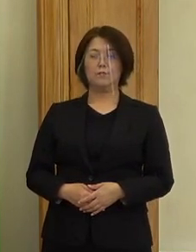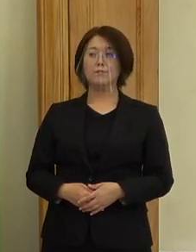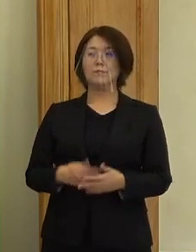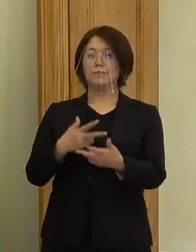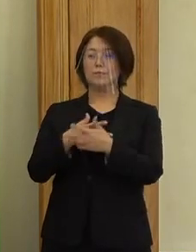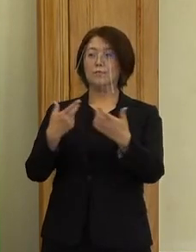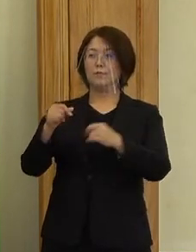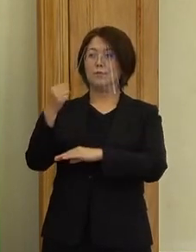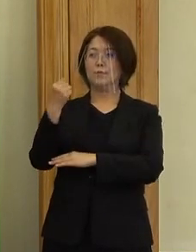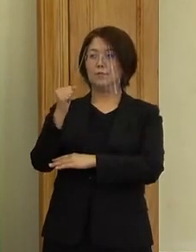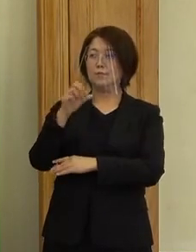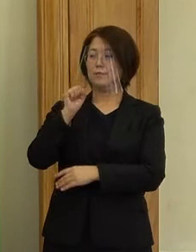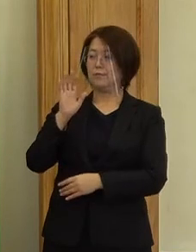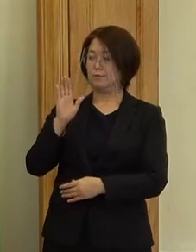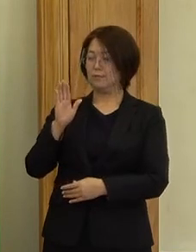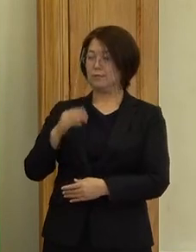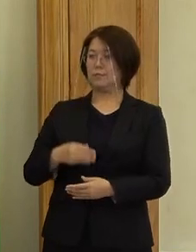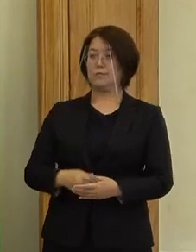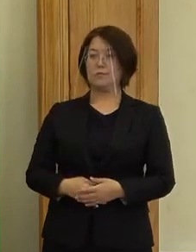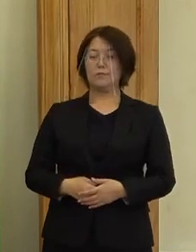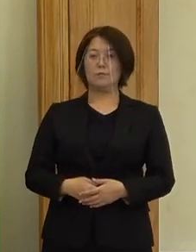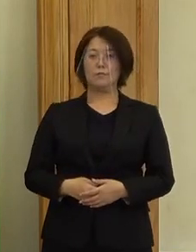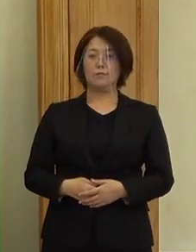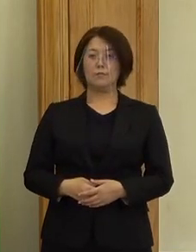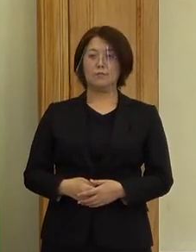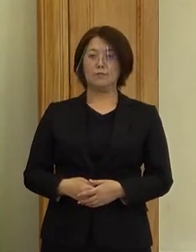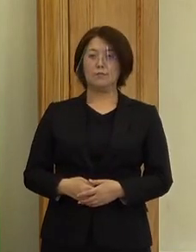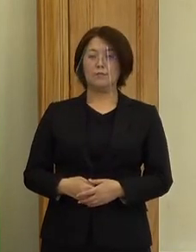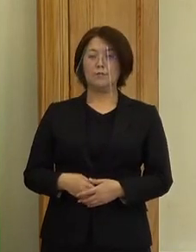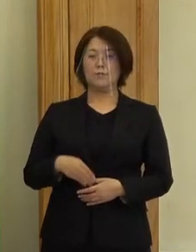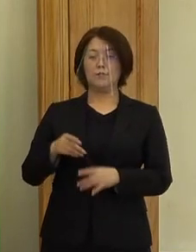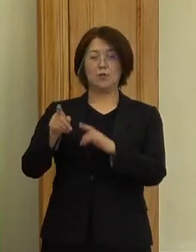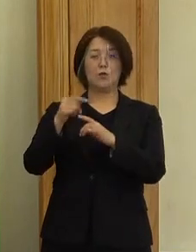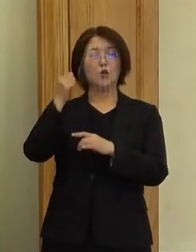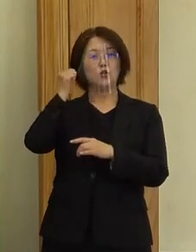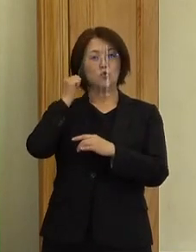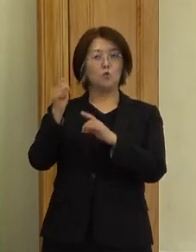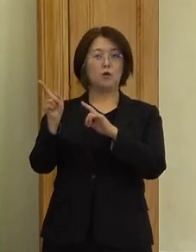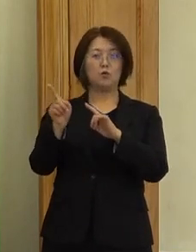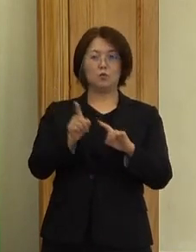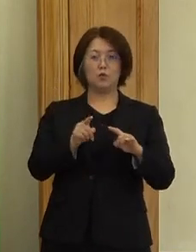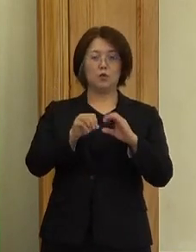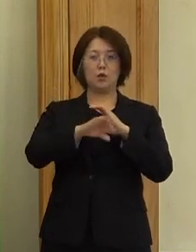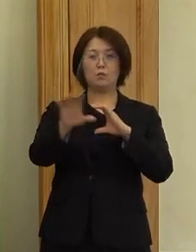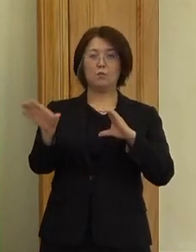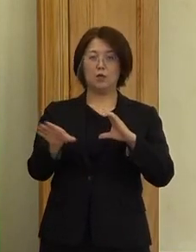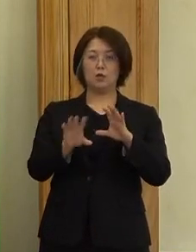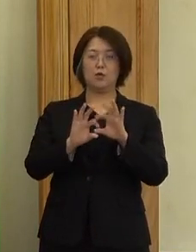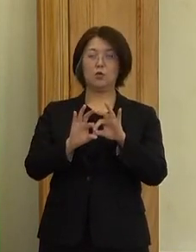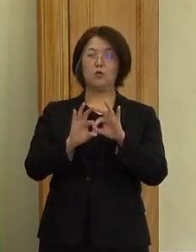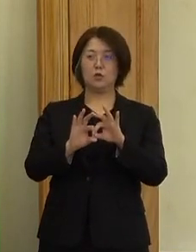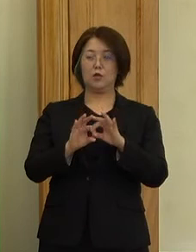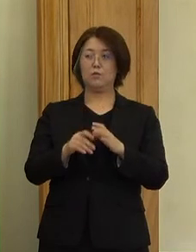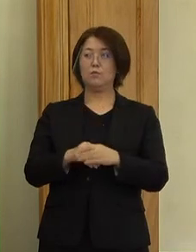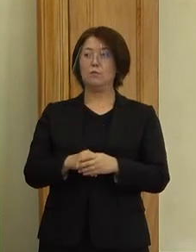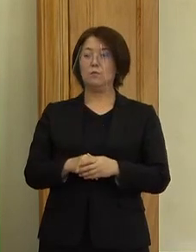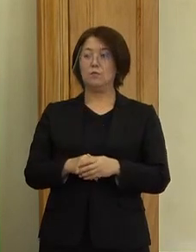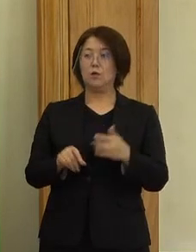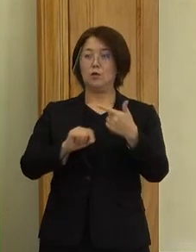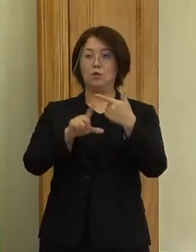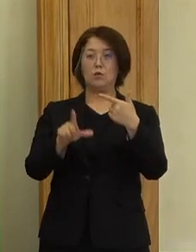北日本新聞の小畑です。よろしくお願いします。 はい、 すみません、ちょっと宿泊割引キャンペーンのことで確認なんですけれども、これ6月以